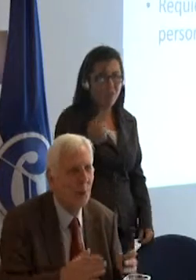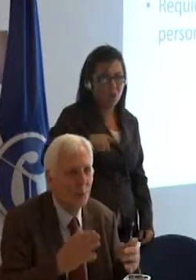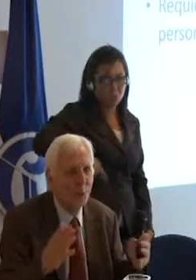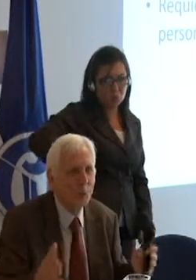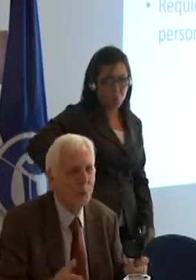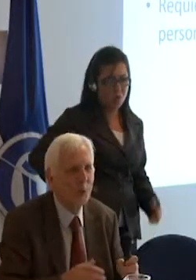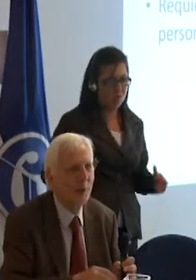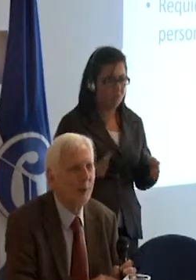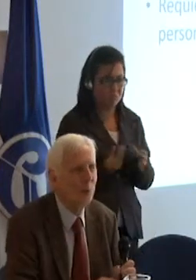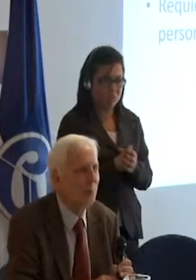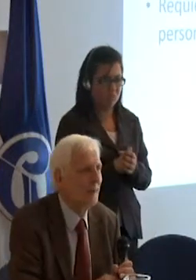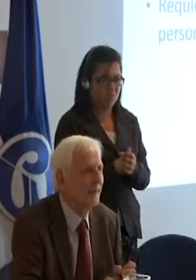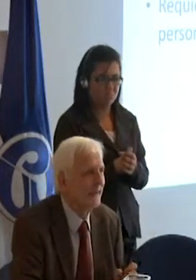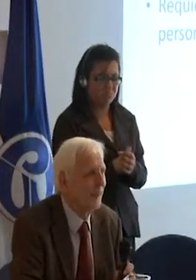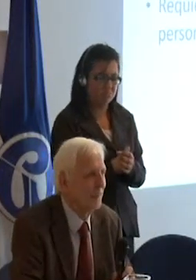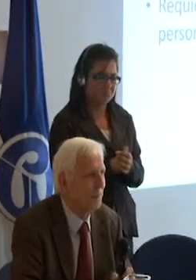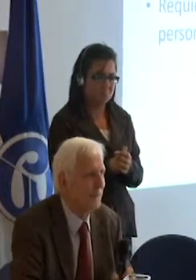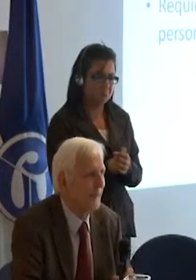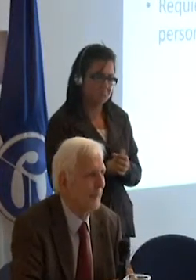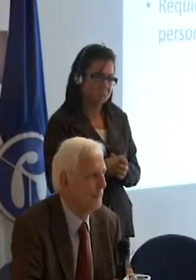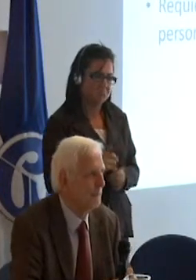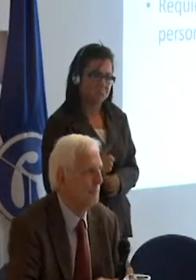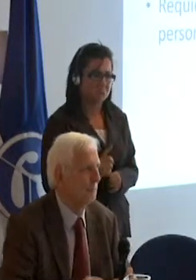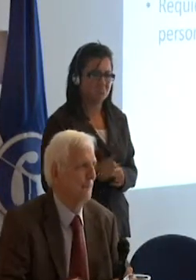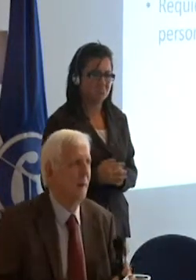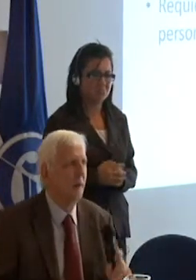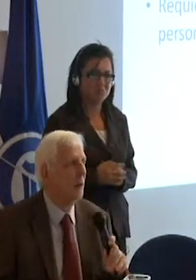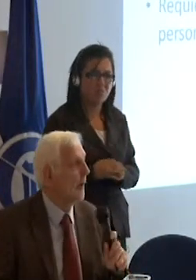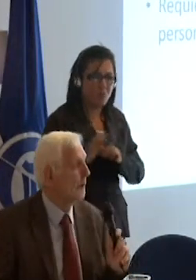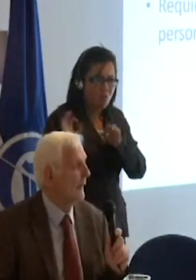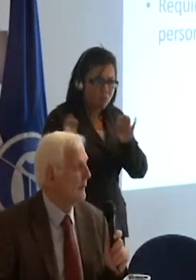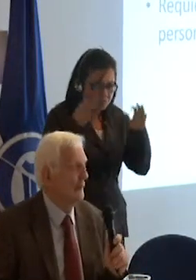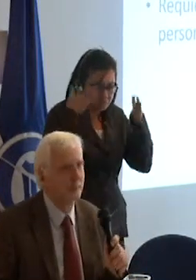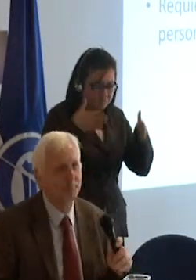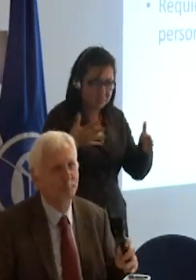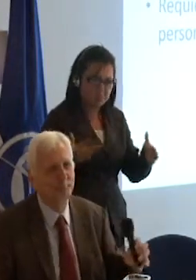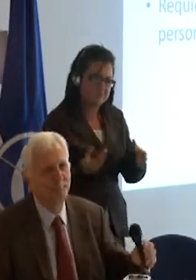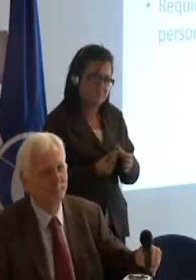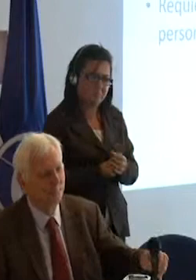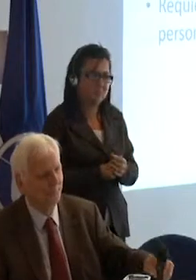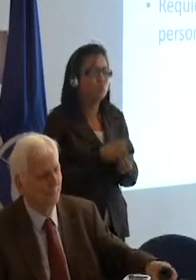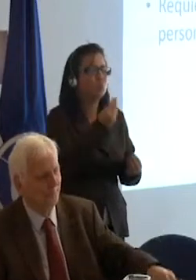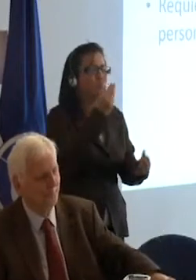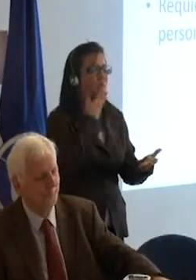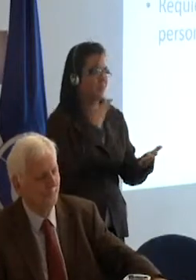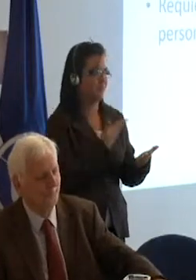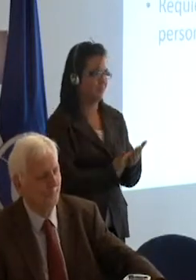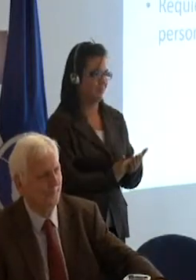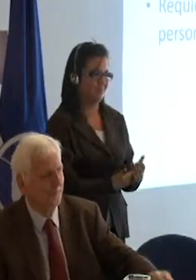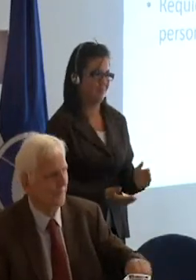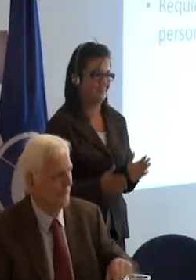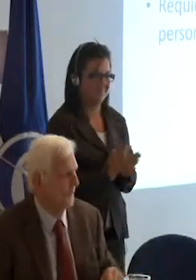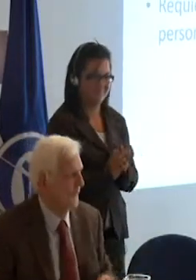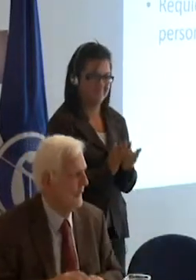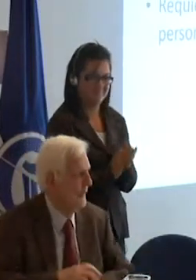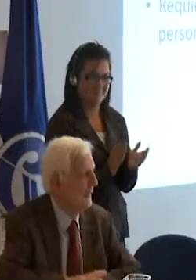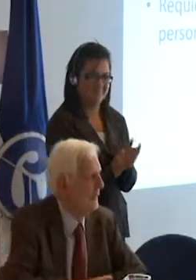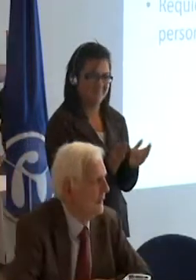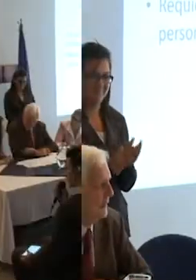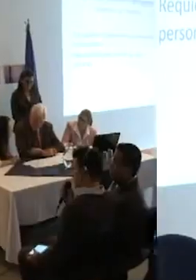inclusiva donde todo se organice con respecto a la inclusión. Bueno, muchas gracias.